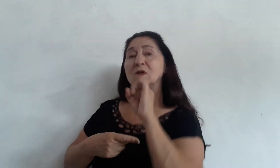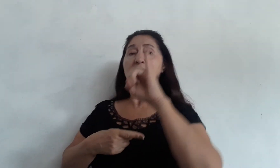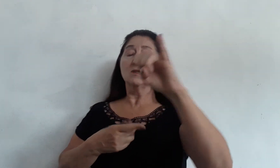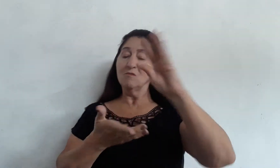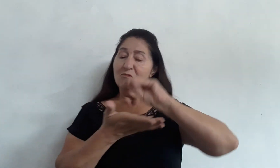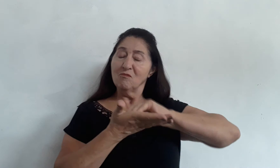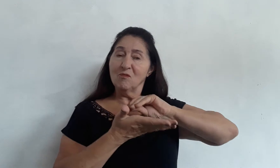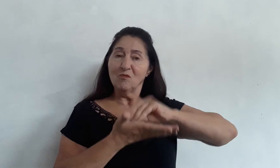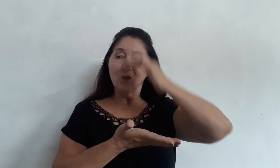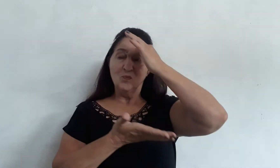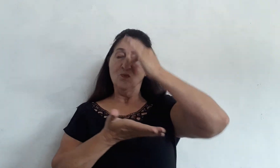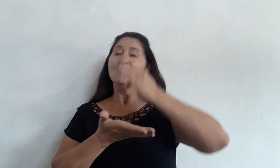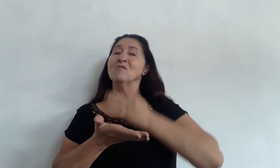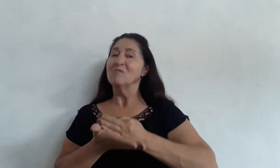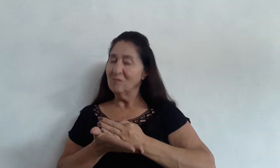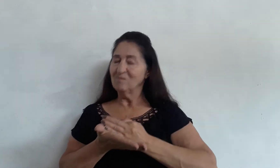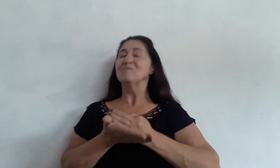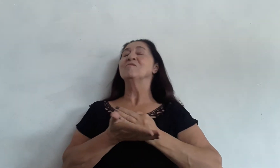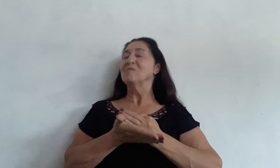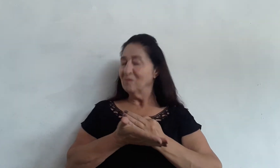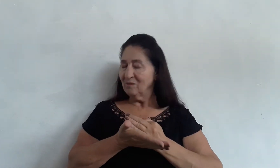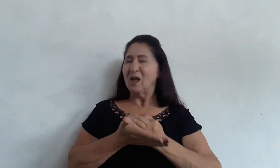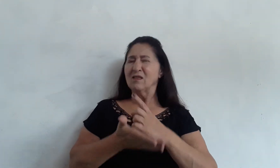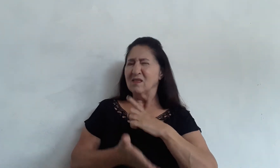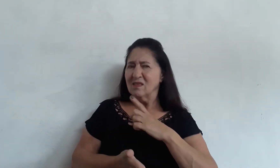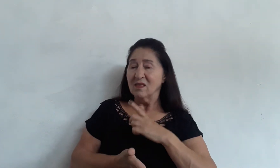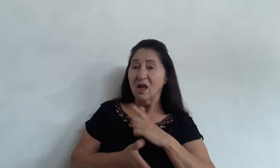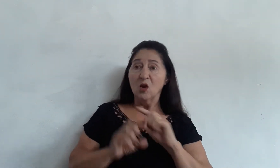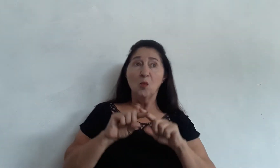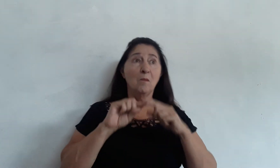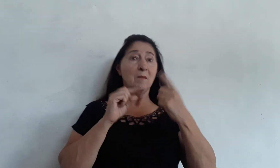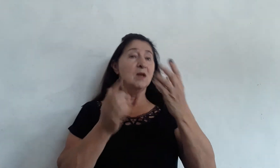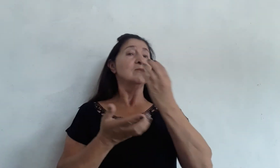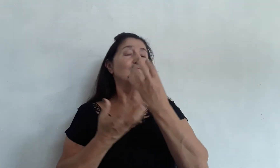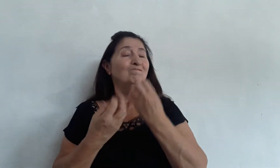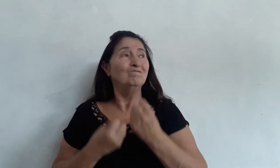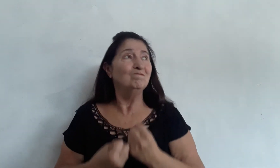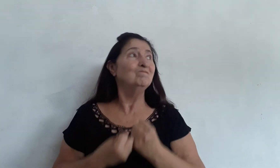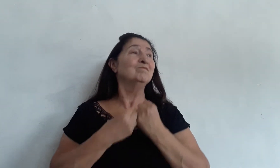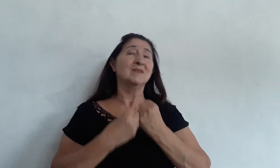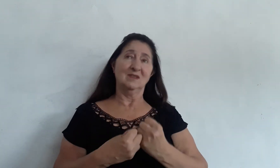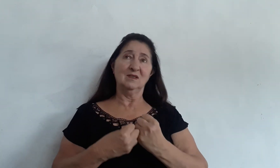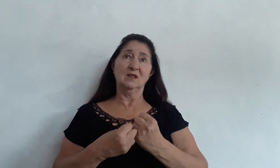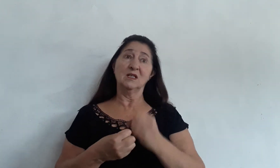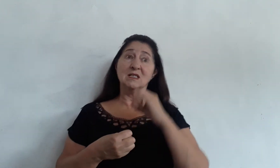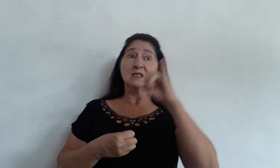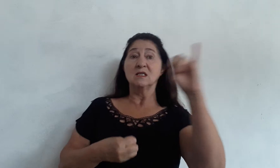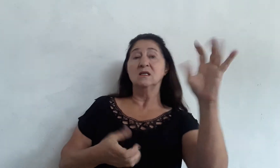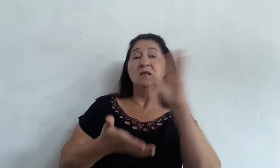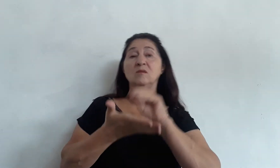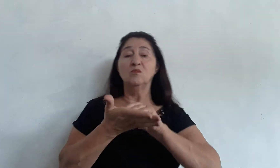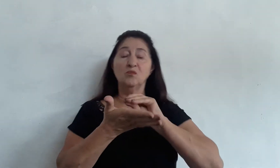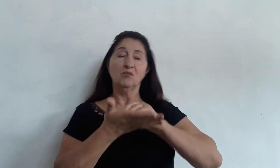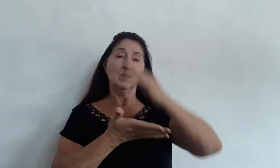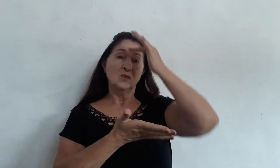ainda me falta. E é isso que nós precisamos reconhecer diante de Deus, irmãos. Nós temos a